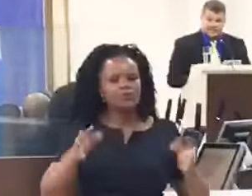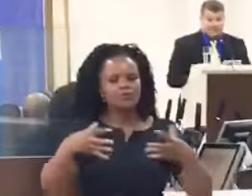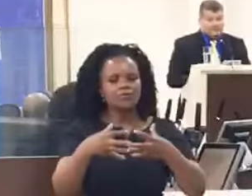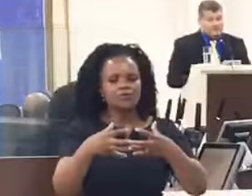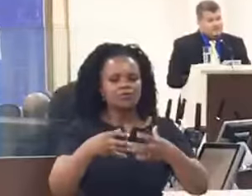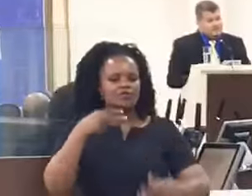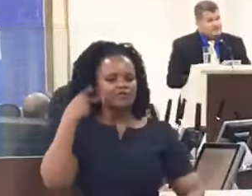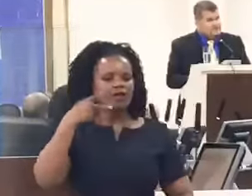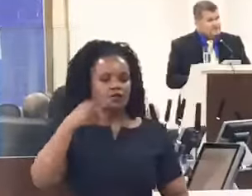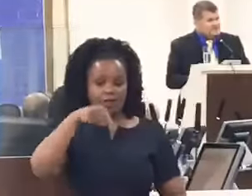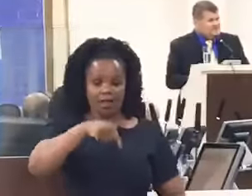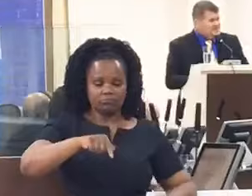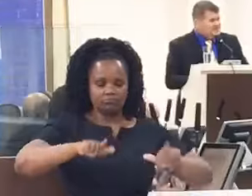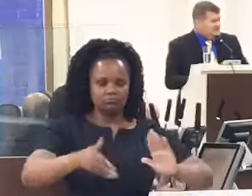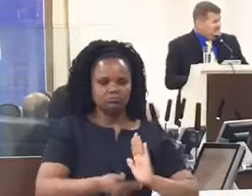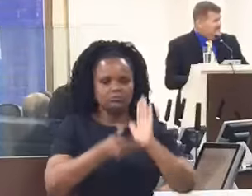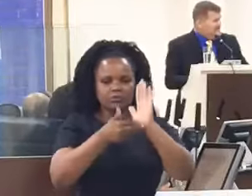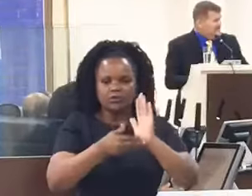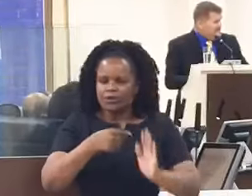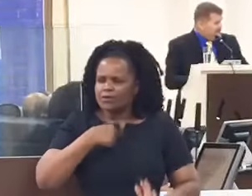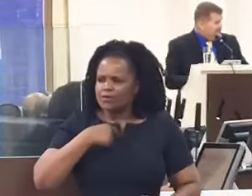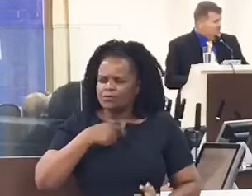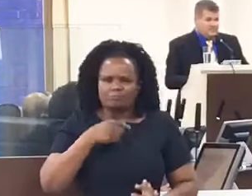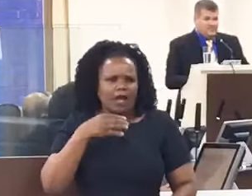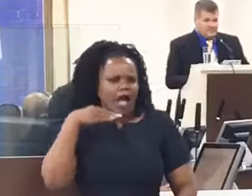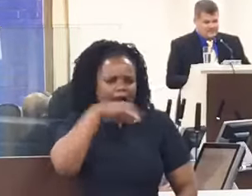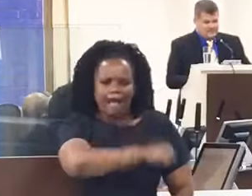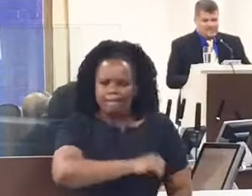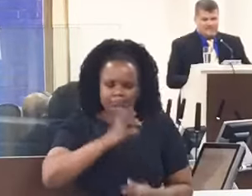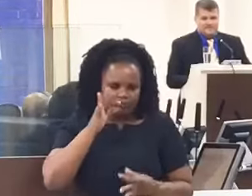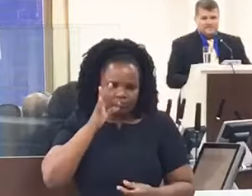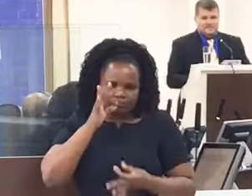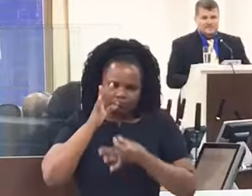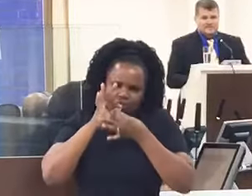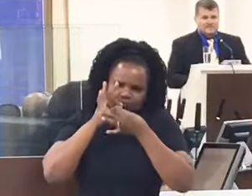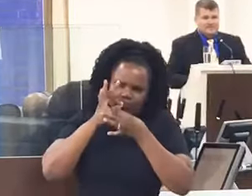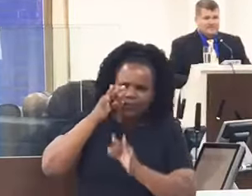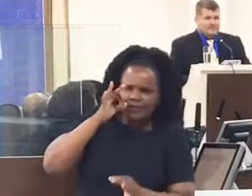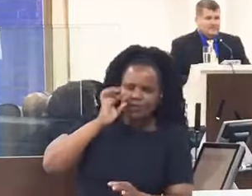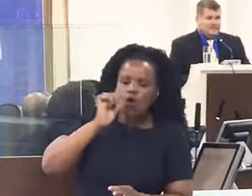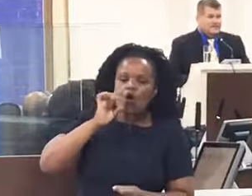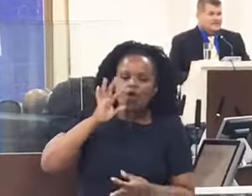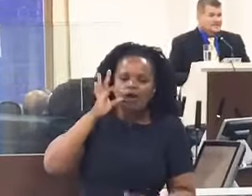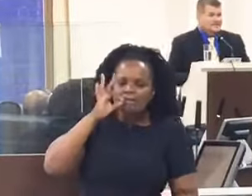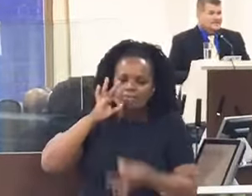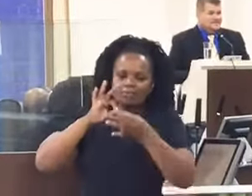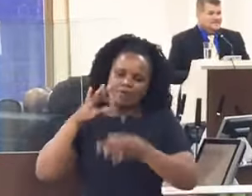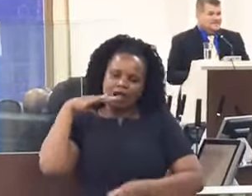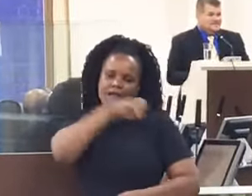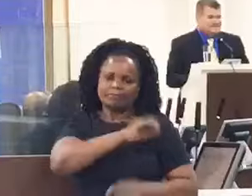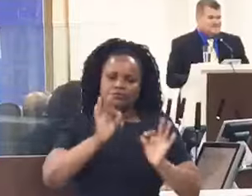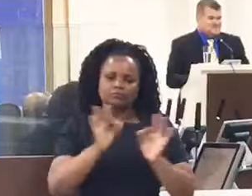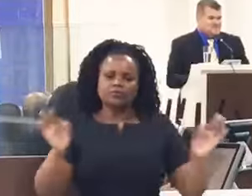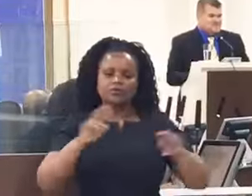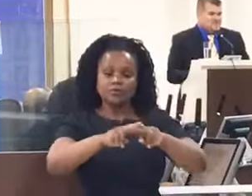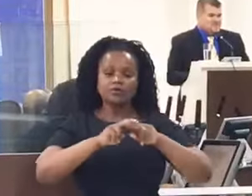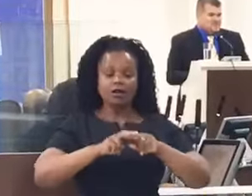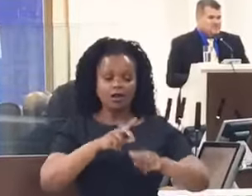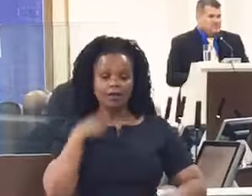dessa Casa de Lei. Vou ser bem simples, bem rápido nas minhas palavras, até porque a nossa